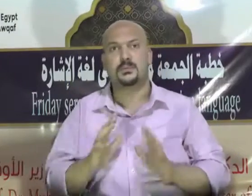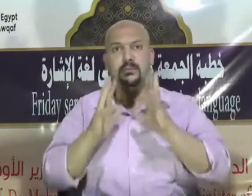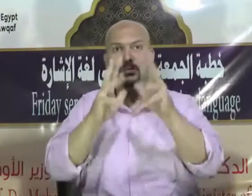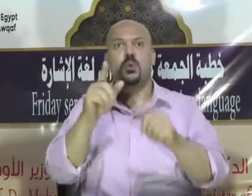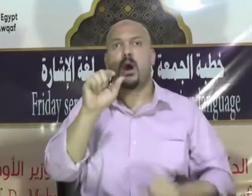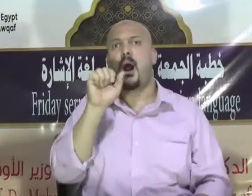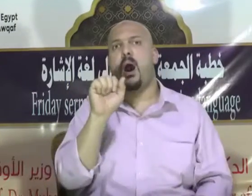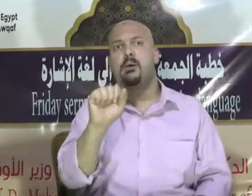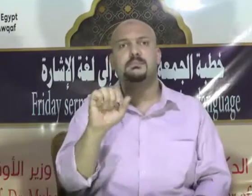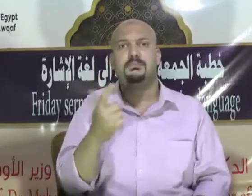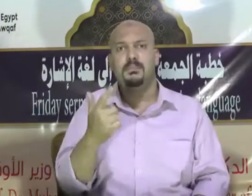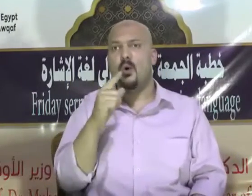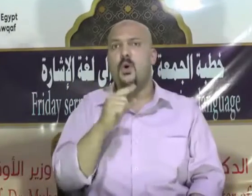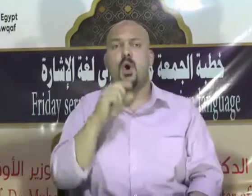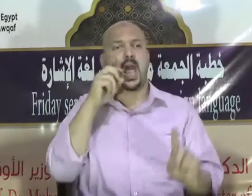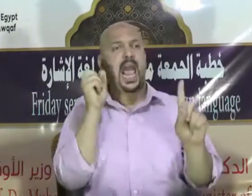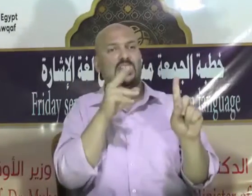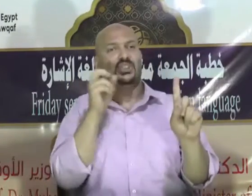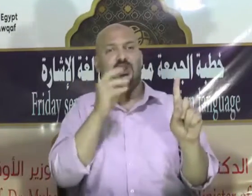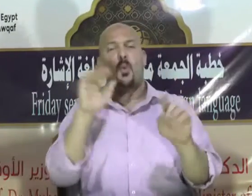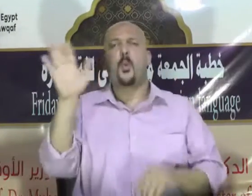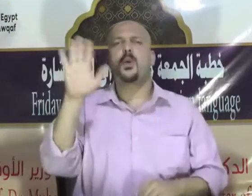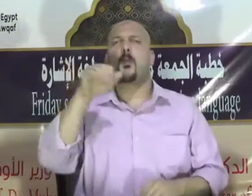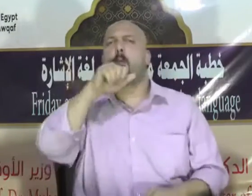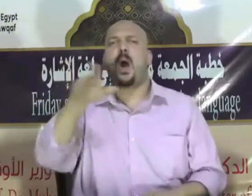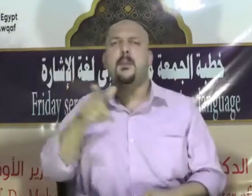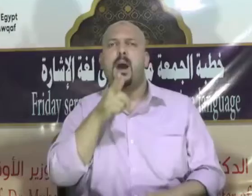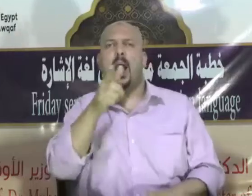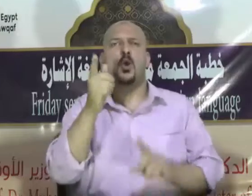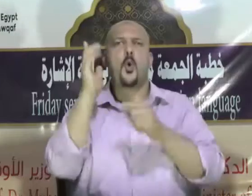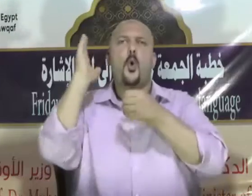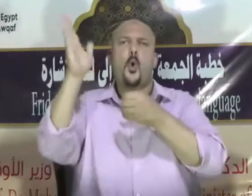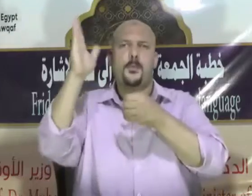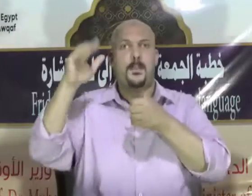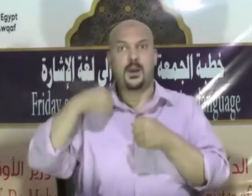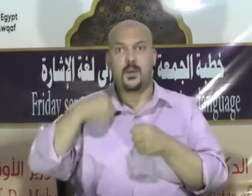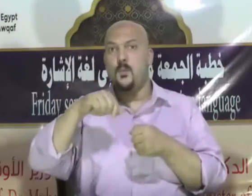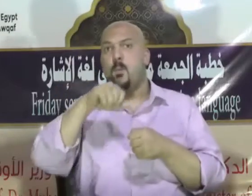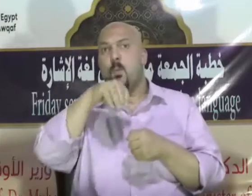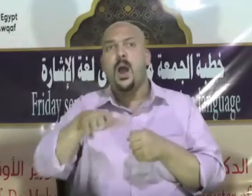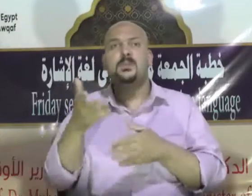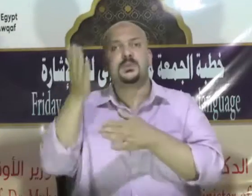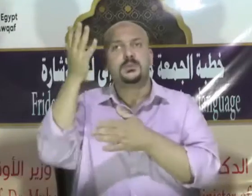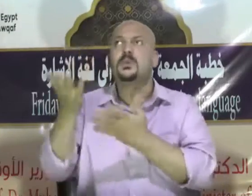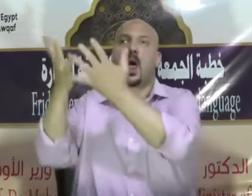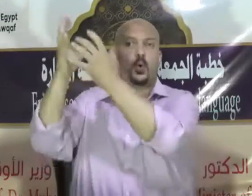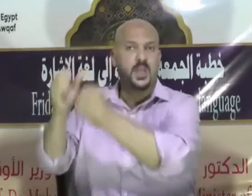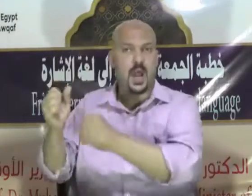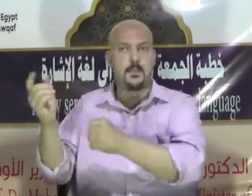نبينا صلى الله عليه وسلم، فقد جمع صلى الله عليه وسلم في تلك الخطبة القيم